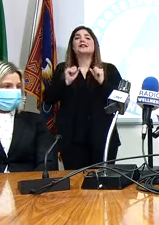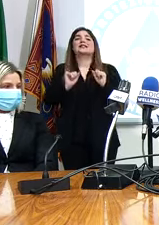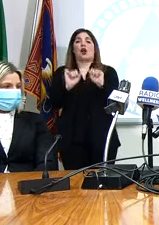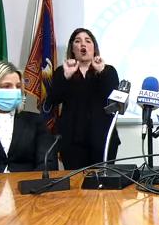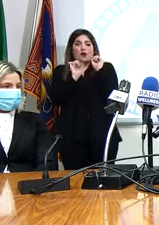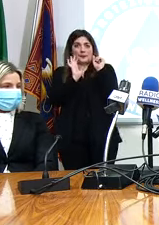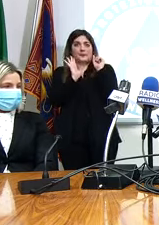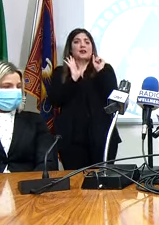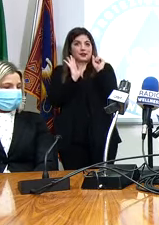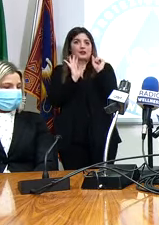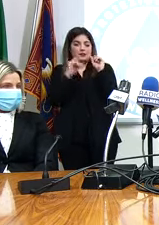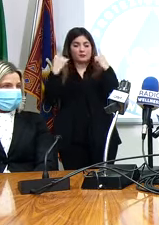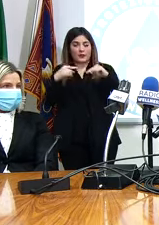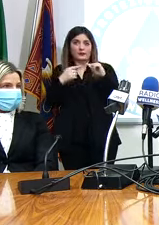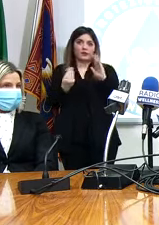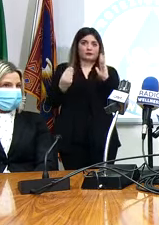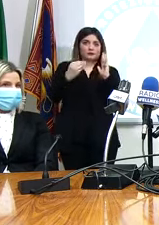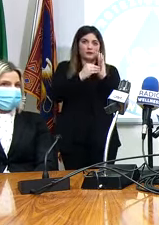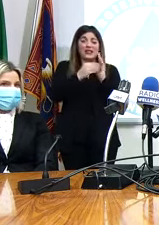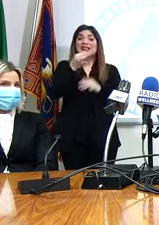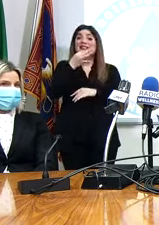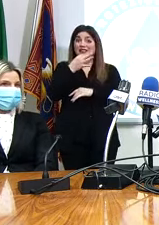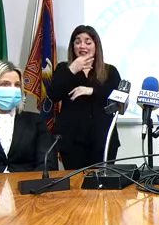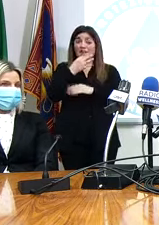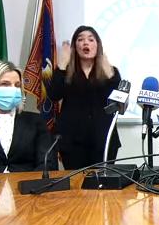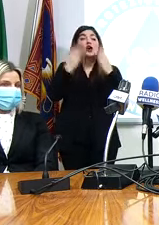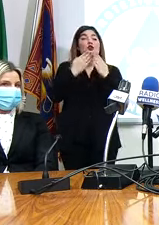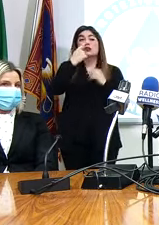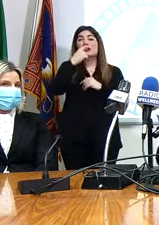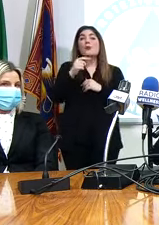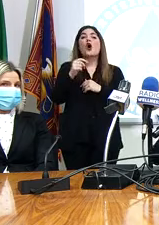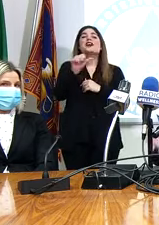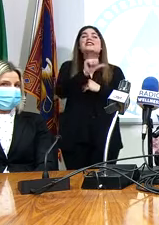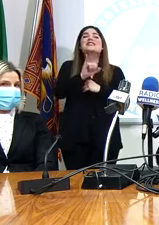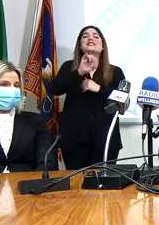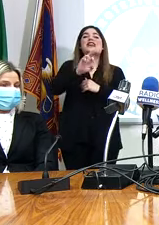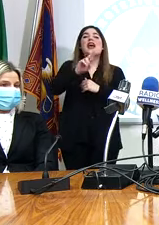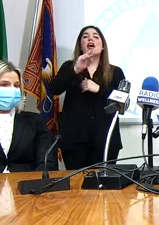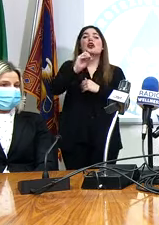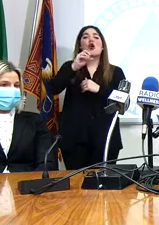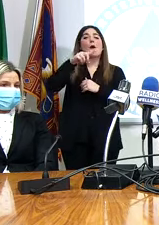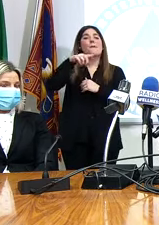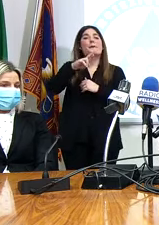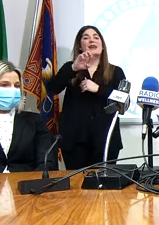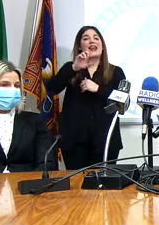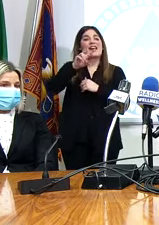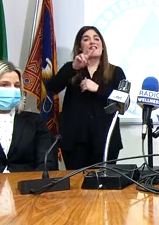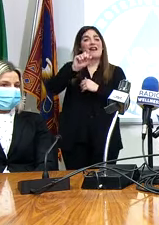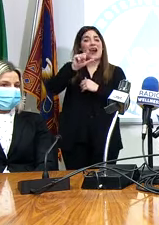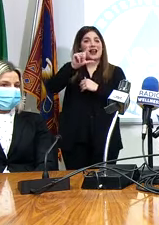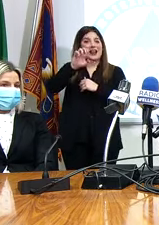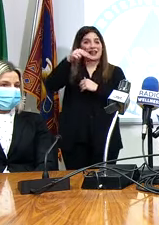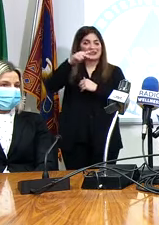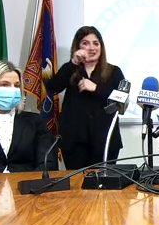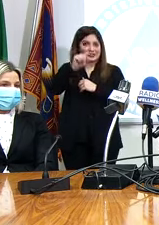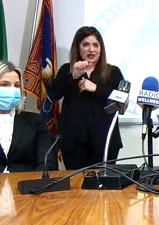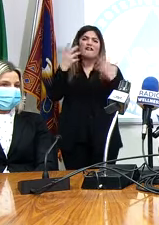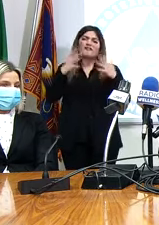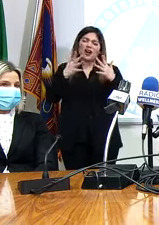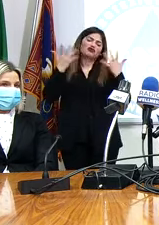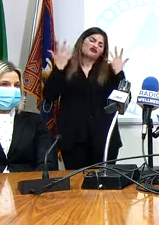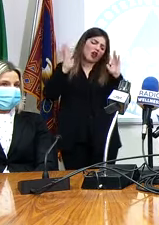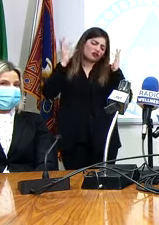Quindi sugli studi di sieroprevalenza, che sono stati fatti sia in Cina, negli Stati Uniti, in Germania, in Islanda,